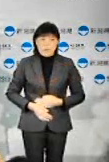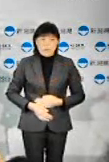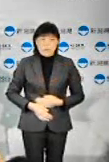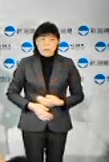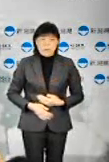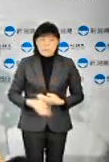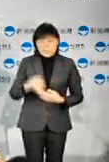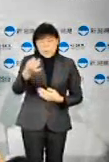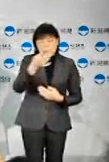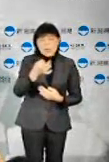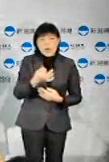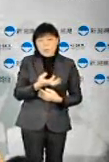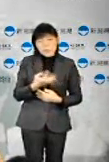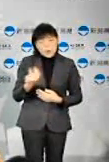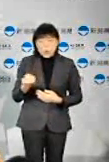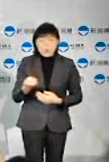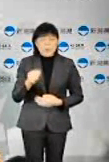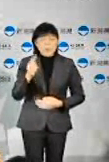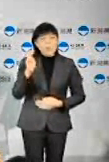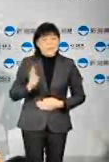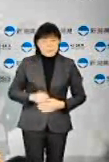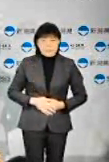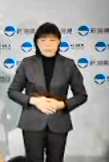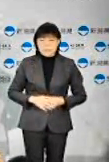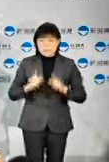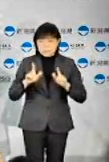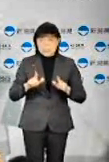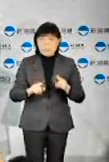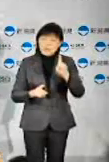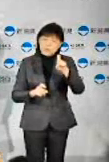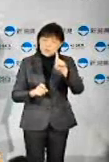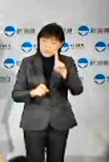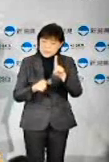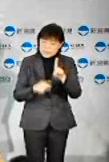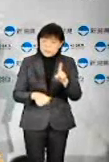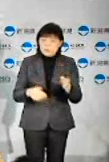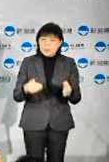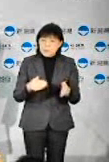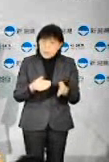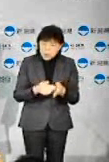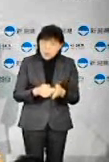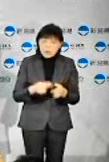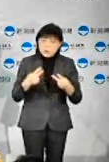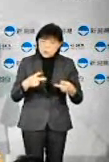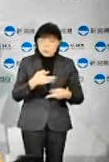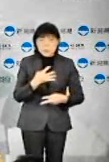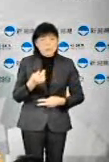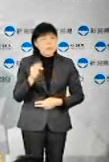的には被害とかも相次いでるところもあると思うんですけども、 11月までは本当に報道も多く見ましたけど、